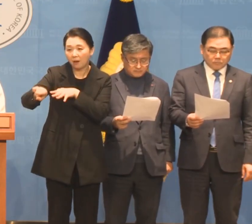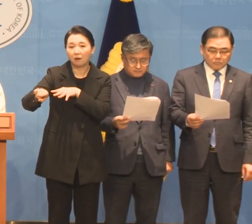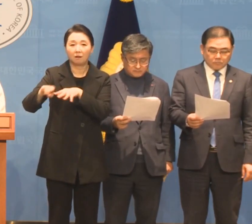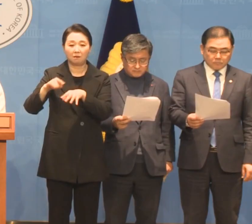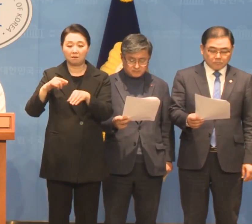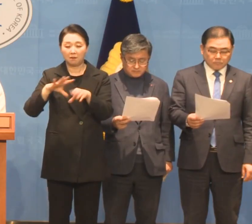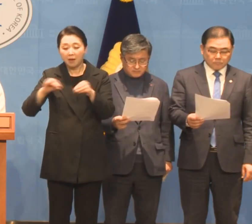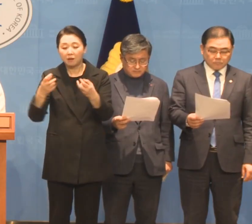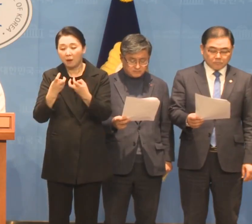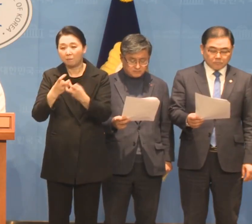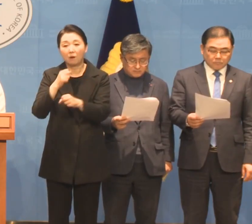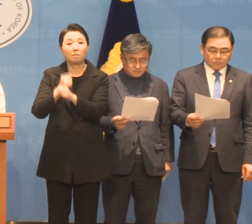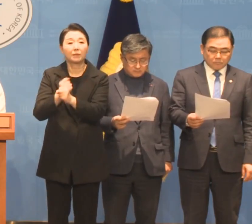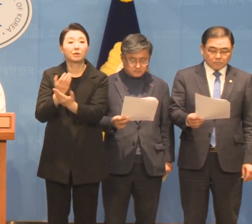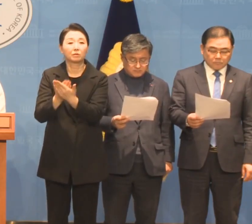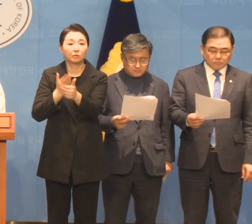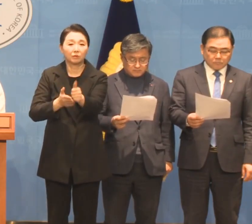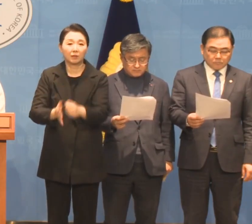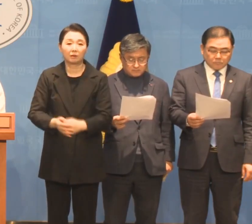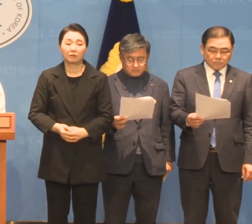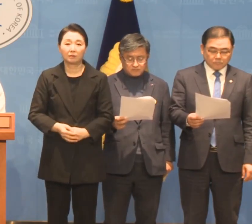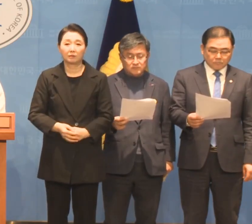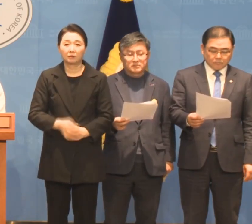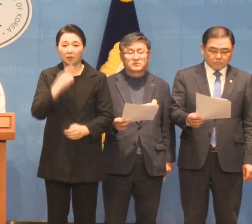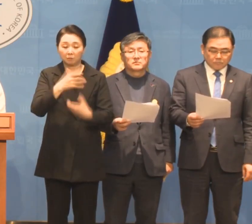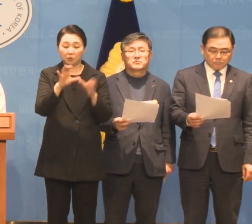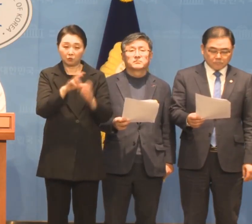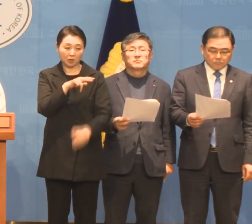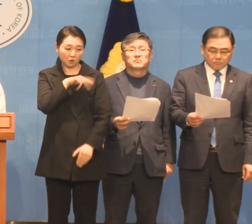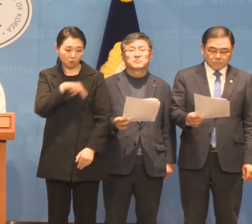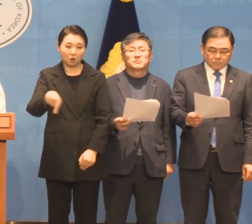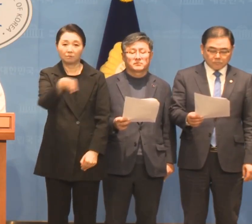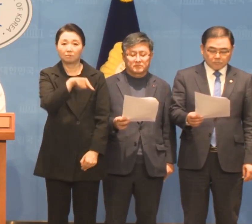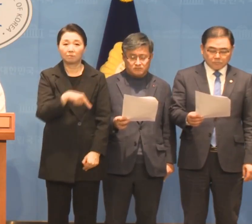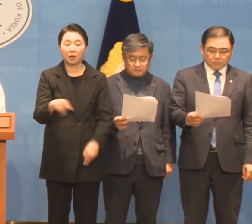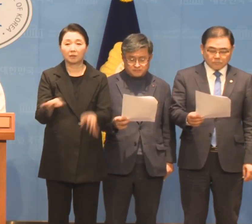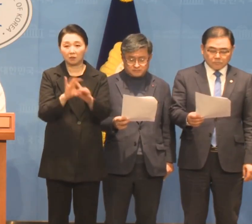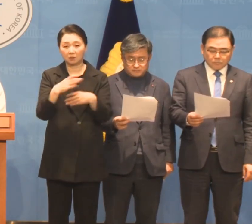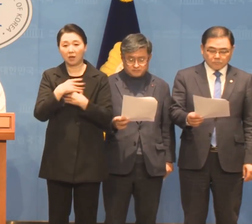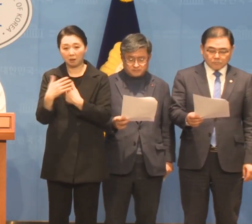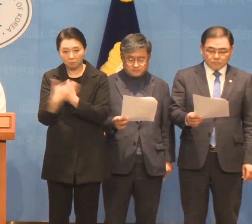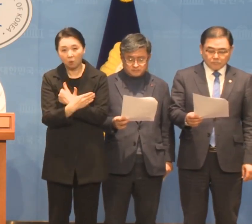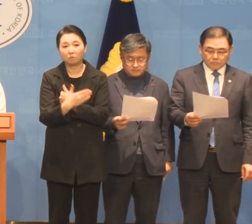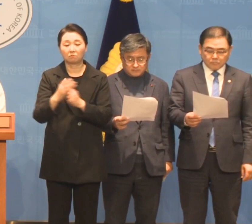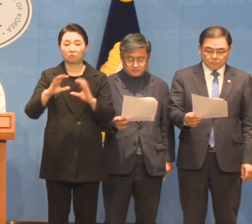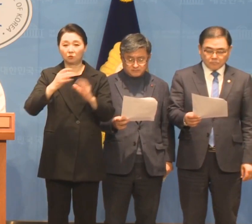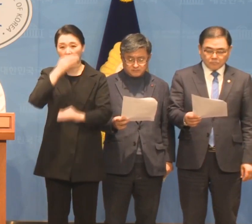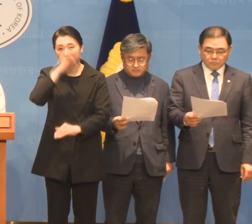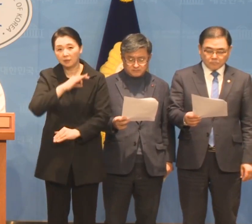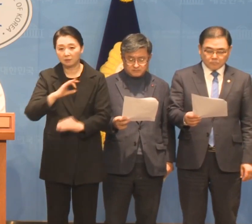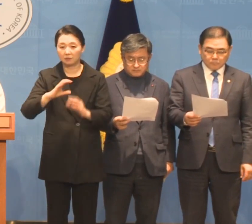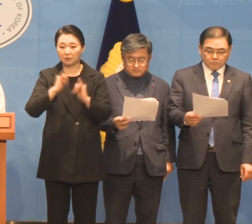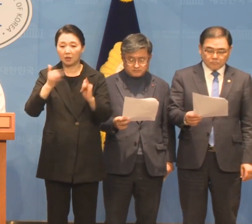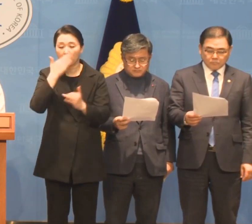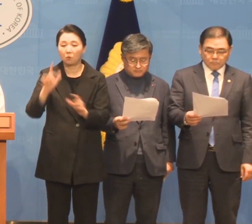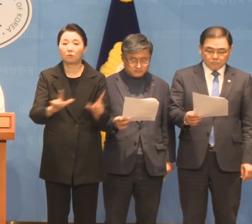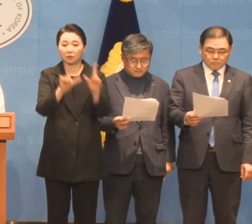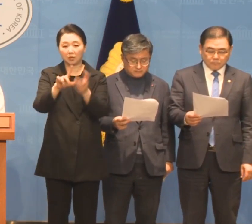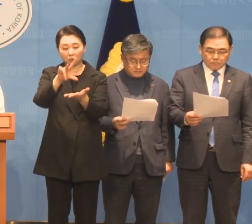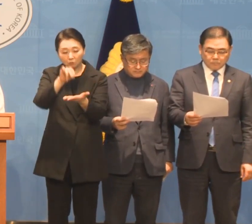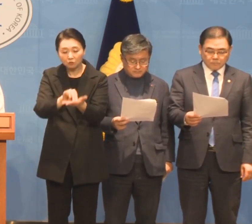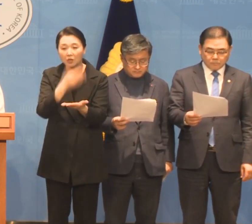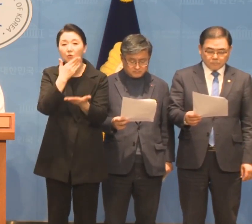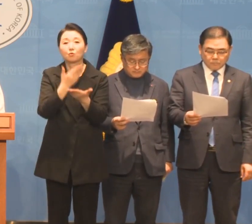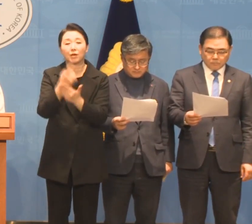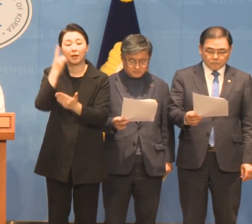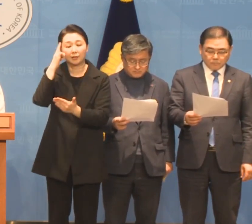마련하라. 산자중기위 더불어민주당 의원 일동은 경제 안보 등 국익과 민생을 위한 방안을